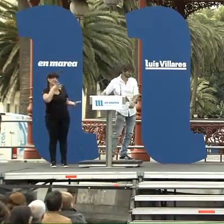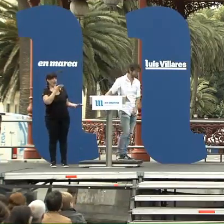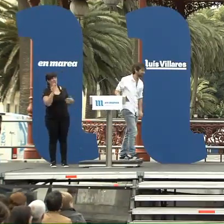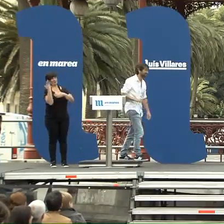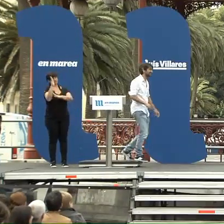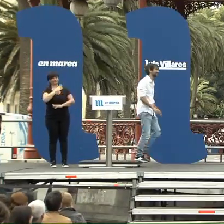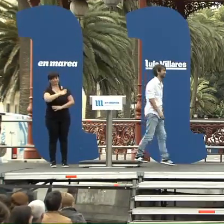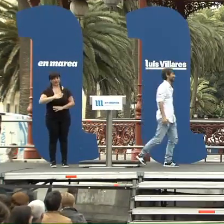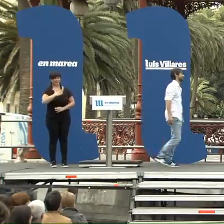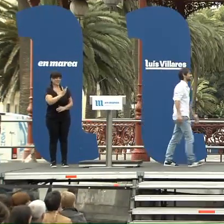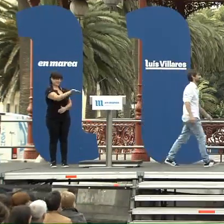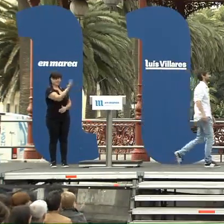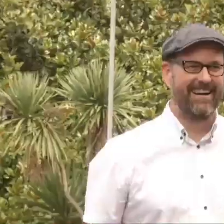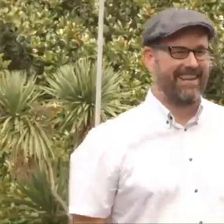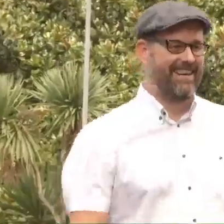aquí hoxe.